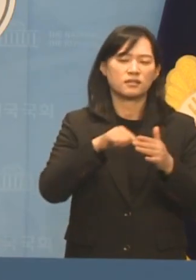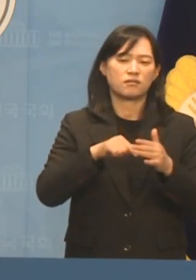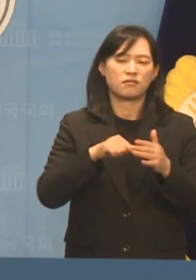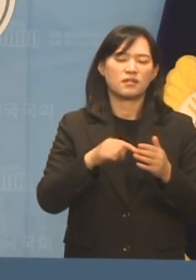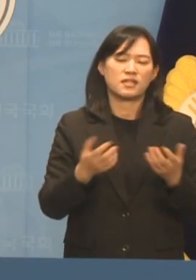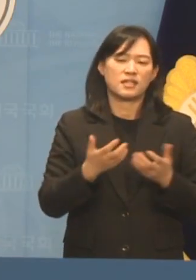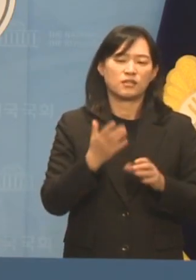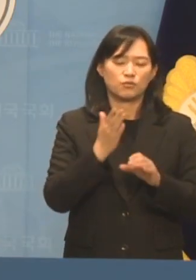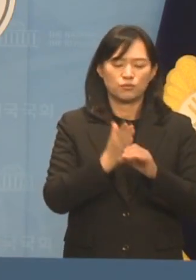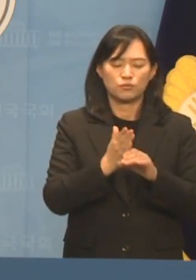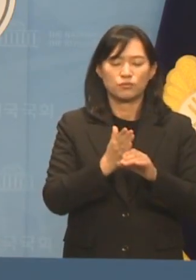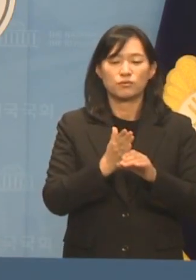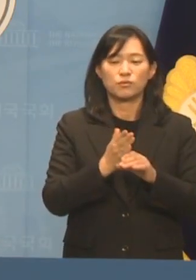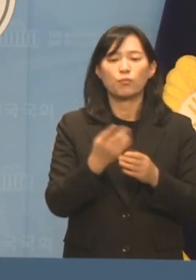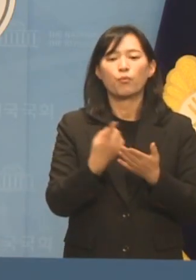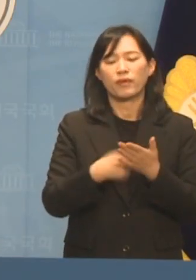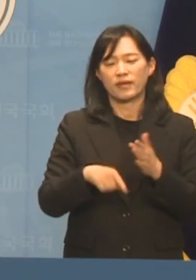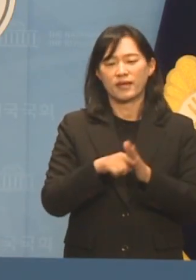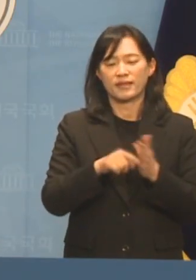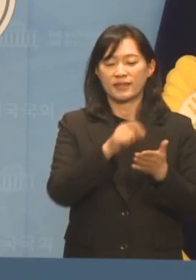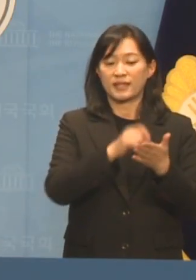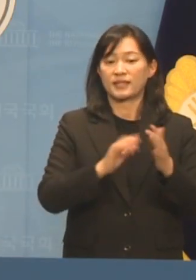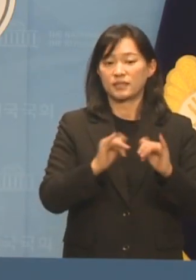위한 기자회견입니다.